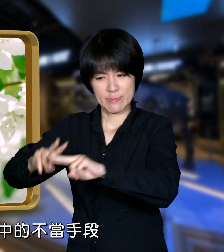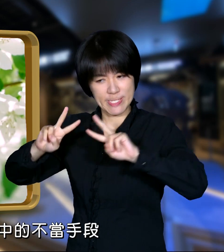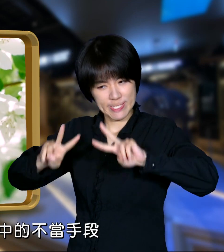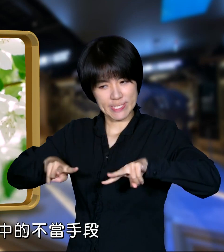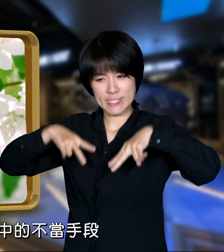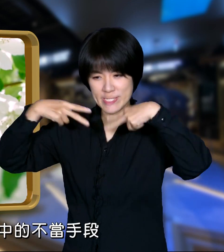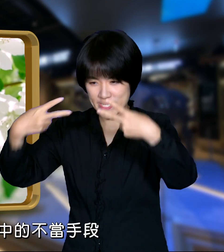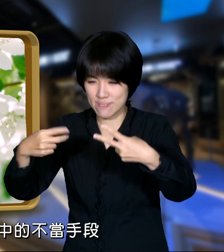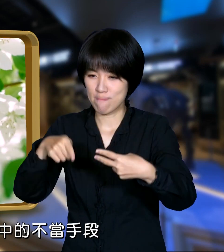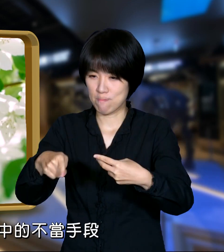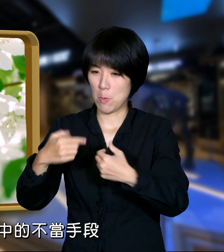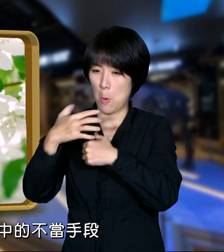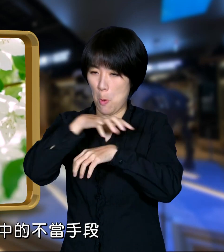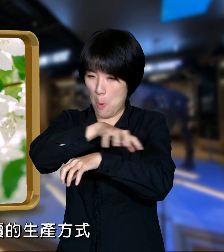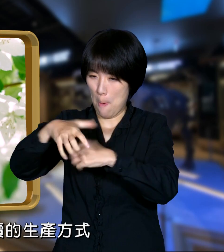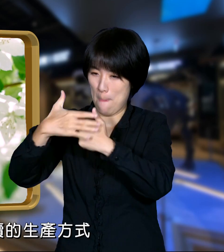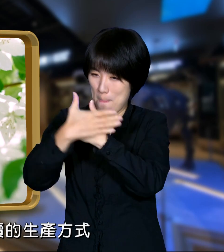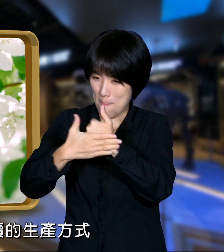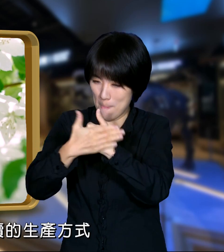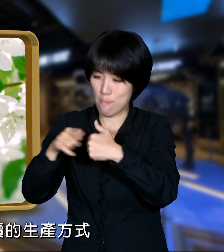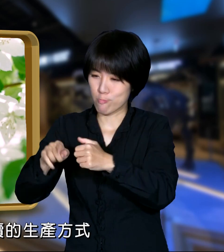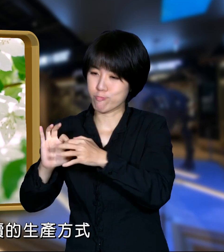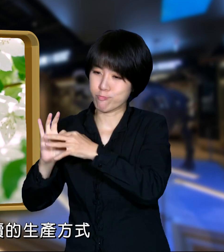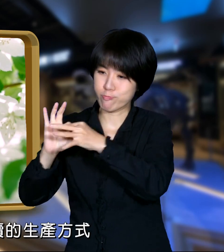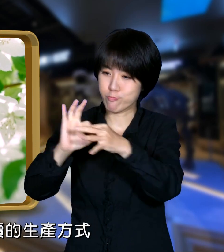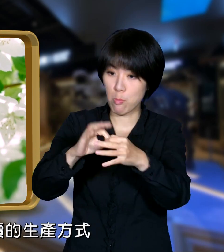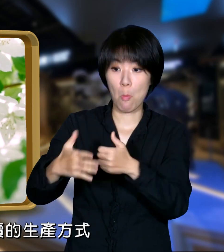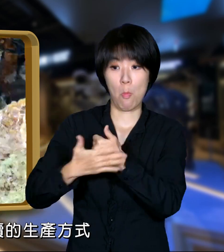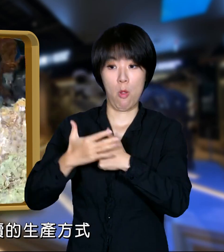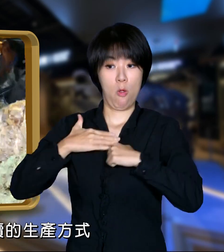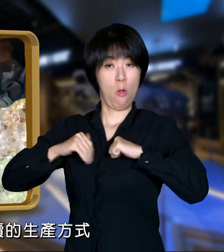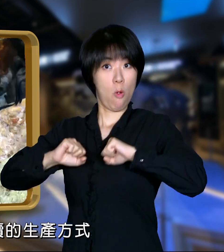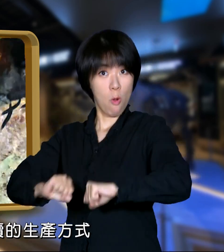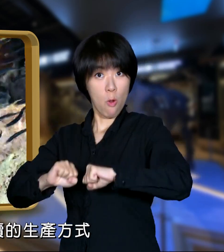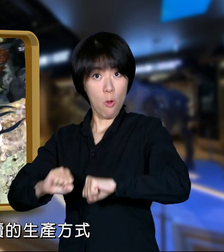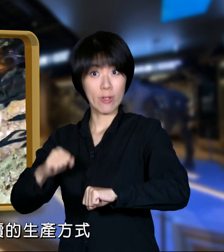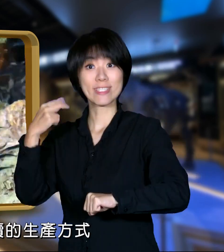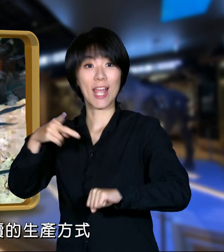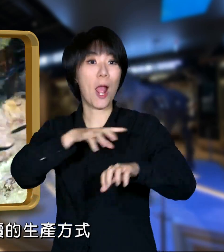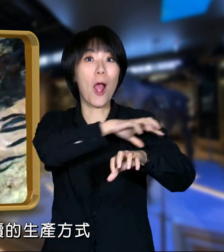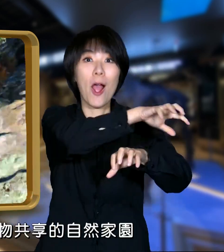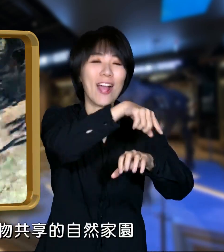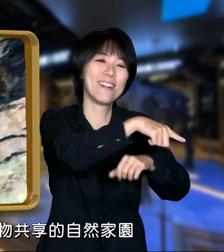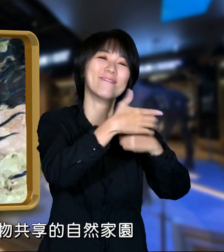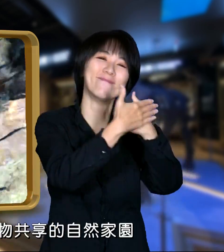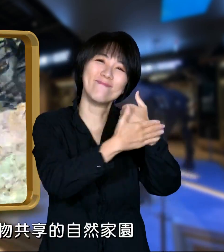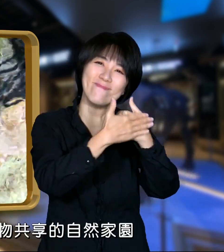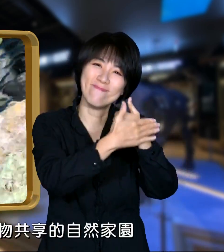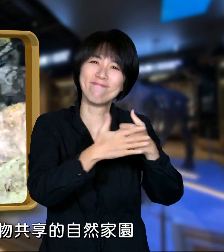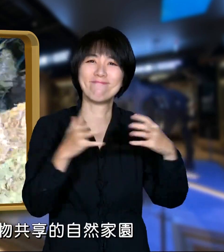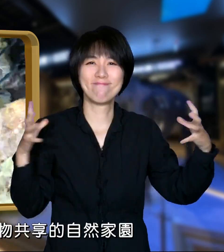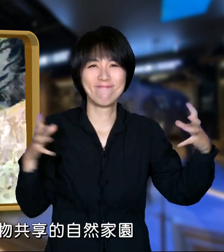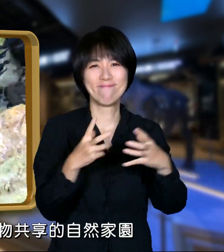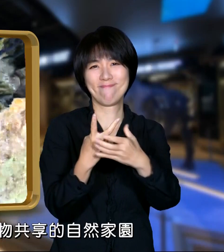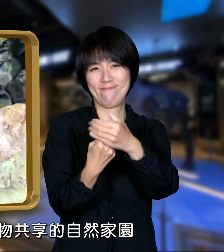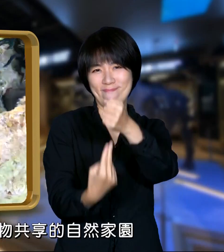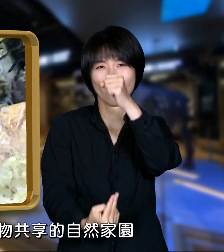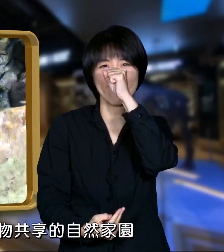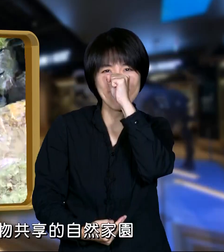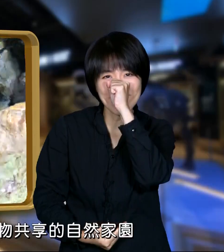段，发展永续的生产方式，期待保有与万物共享的